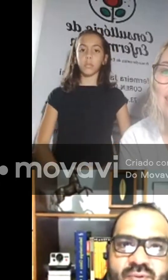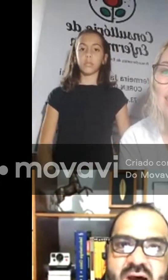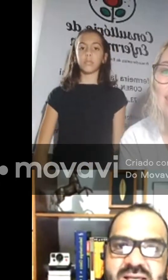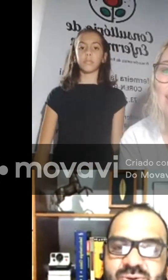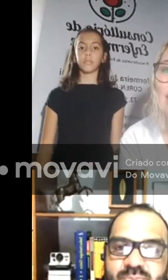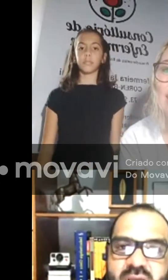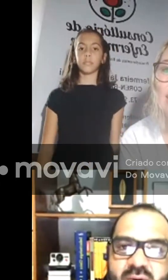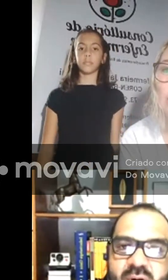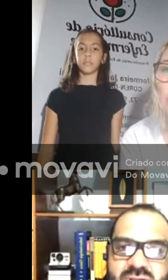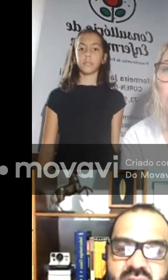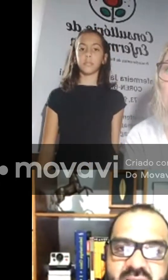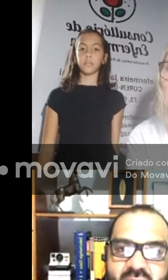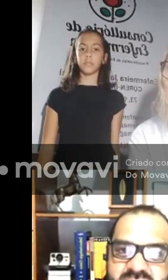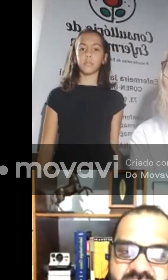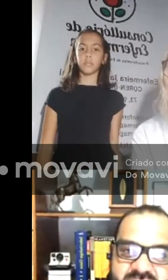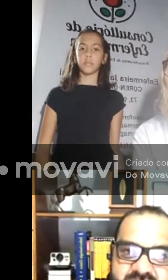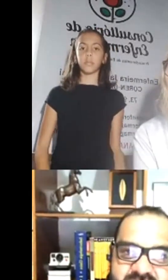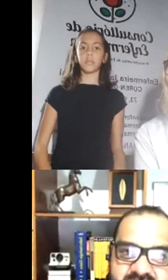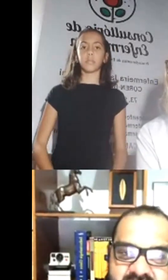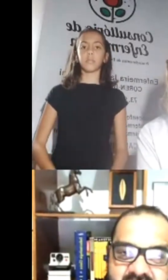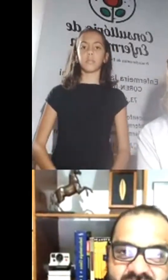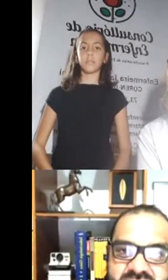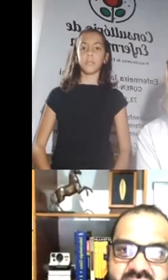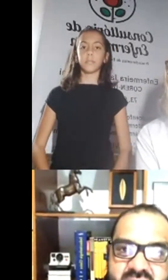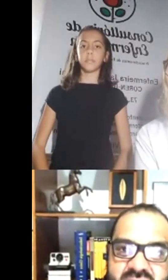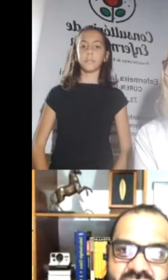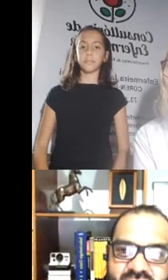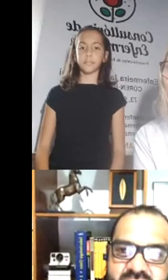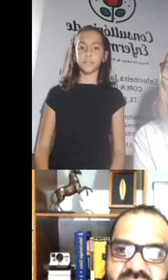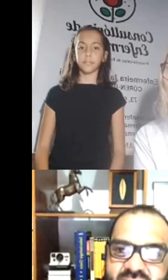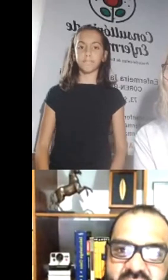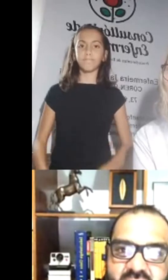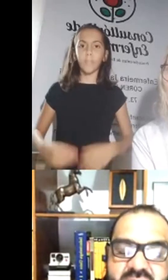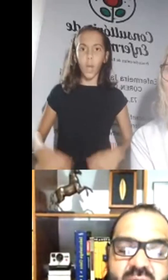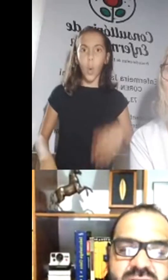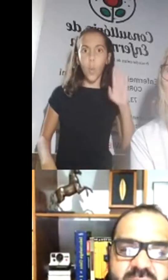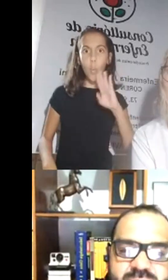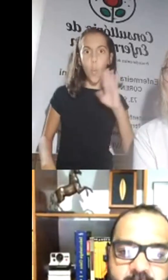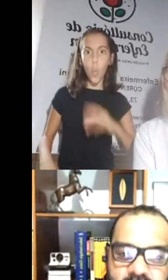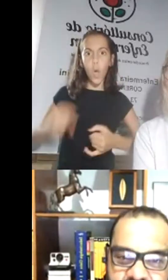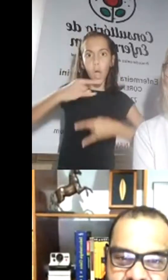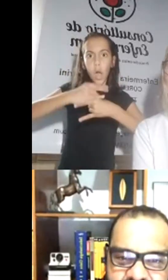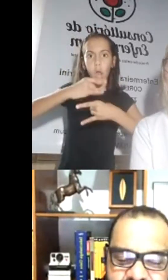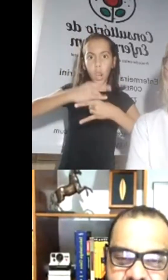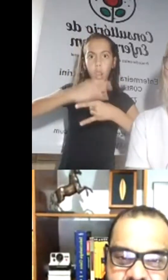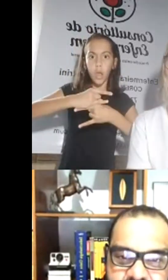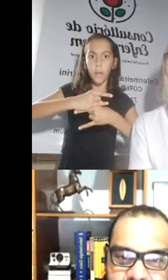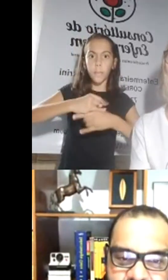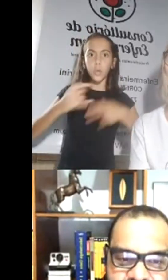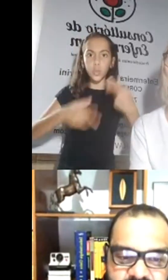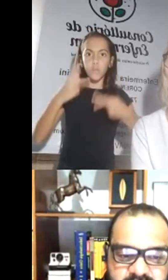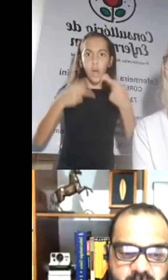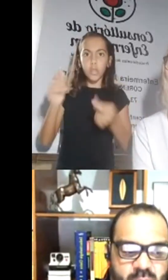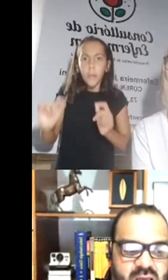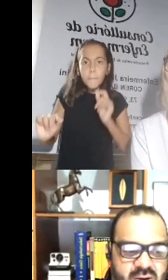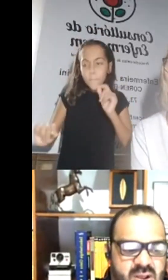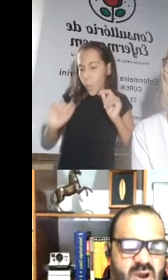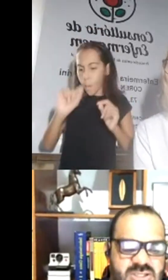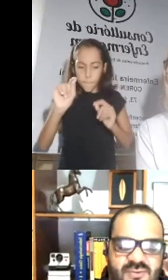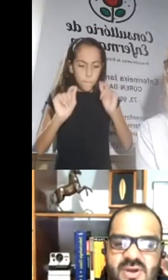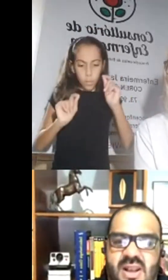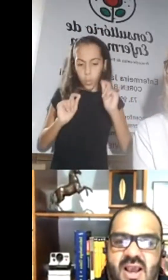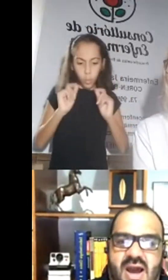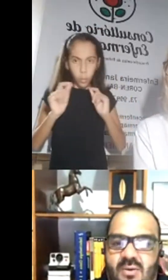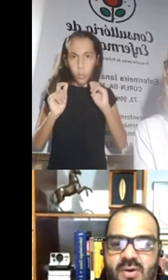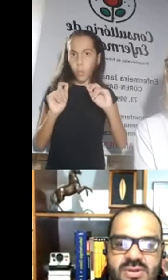muito fácil, porque eu acho legal assim das lives, a gente falar uma linguagem mais popular, né? Mais popular, uma linguagem